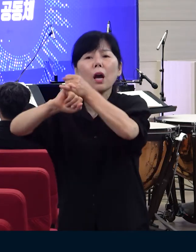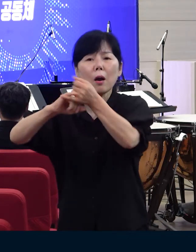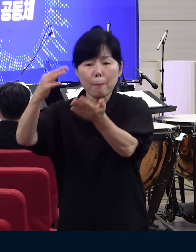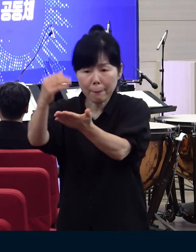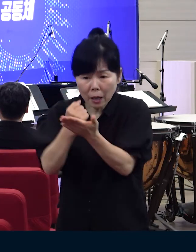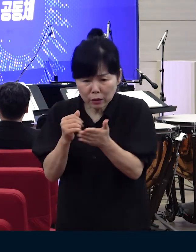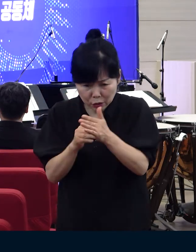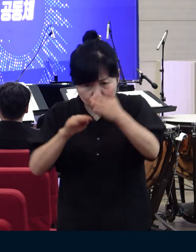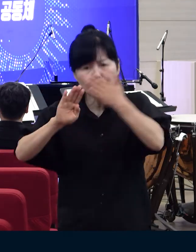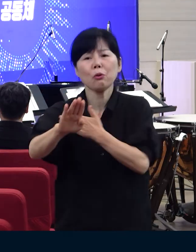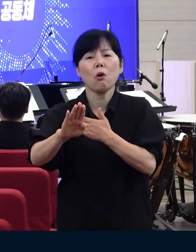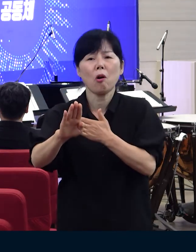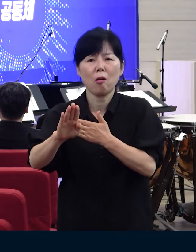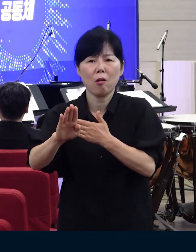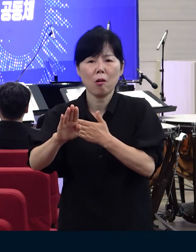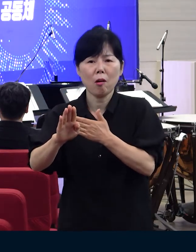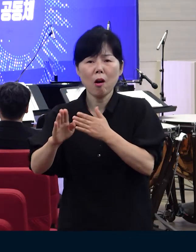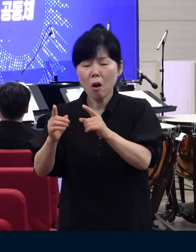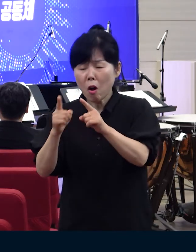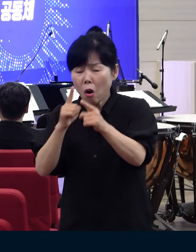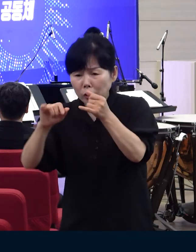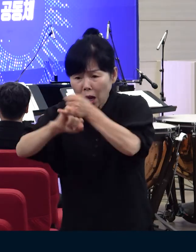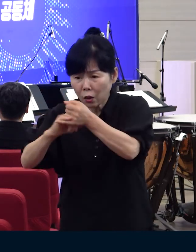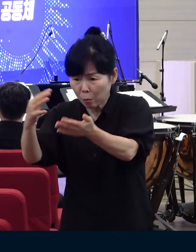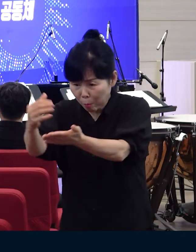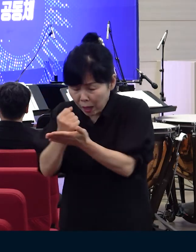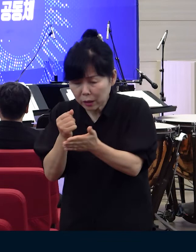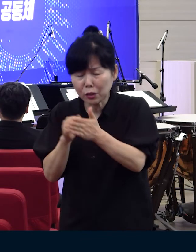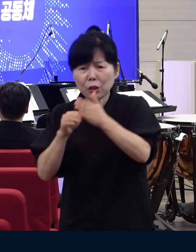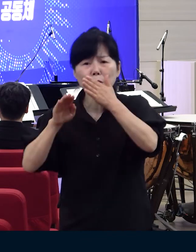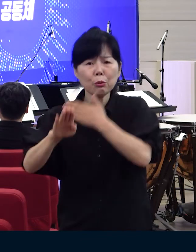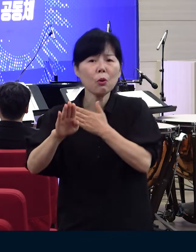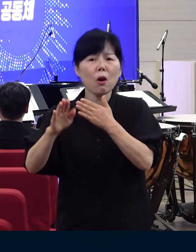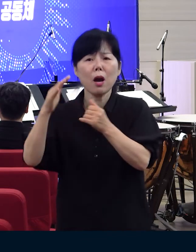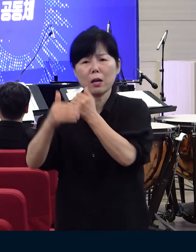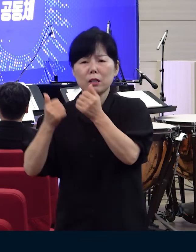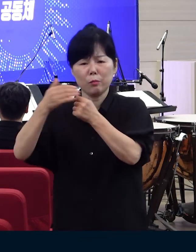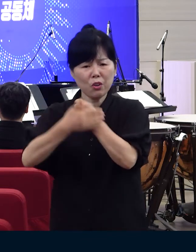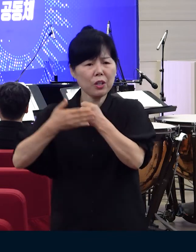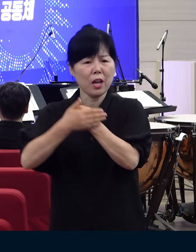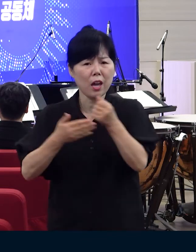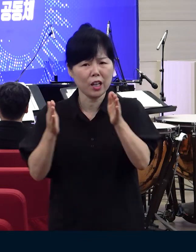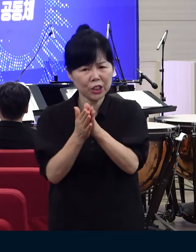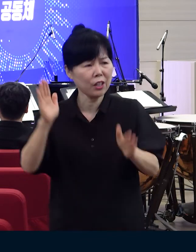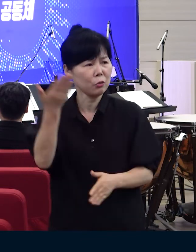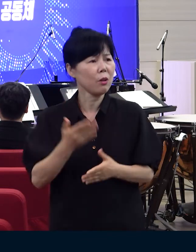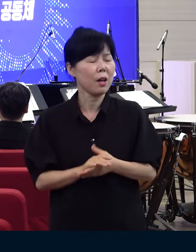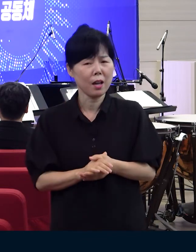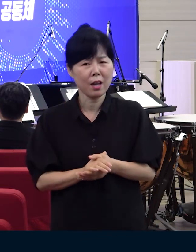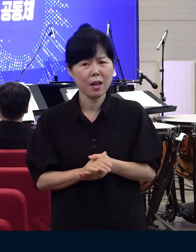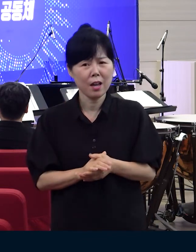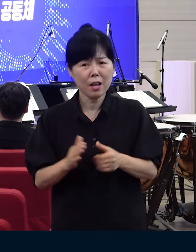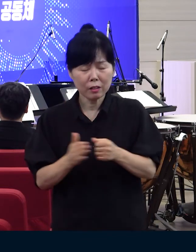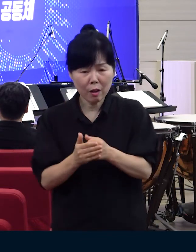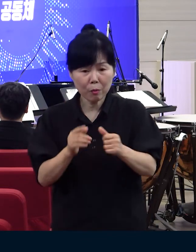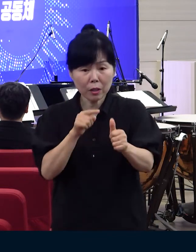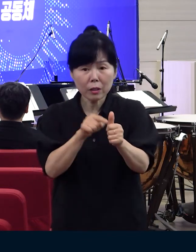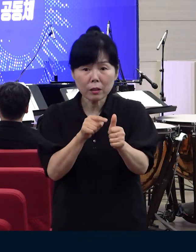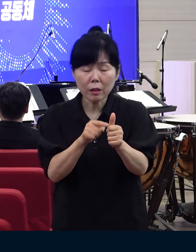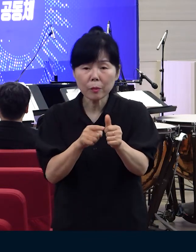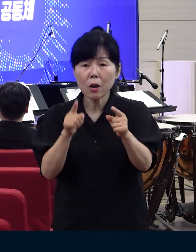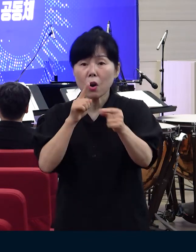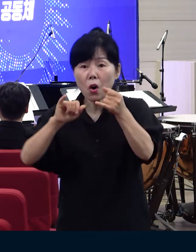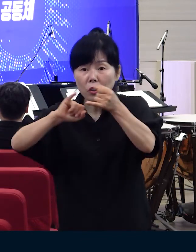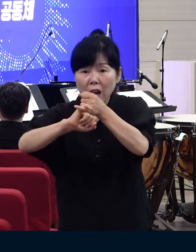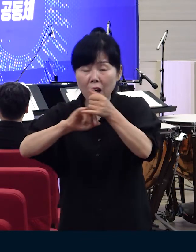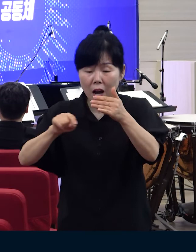주어지면요, 그 순간부터 그에게서 하나님의 은혜의 역사가 시작됩니다. 그러니까 그가 언약 가운데